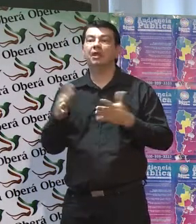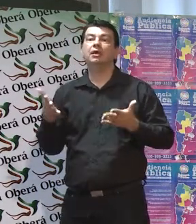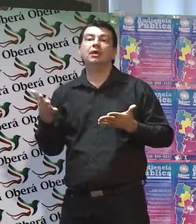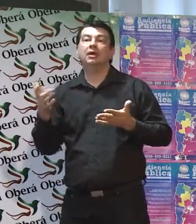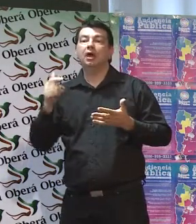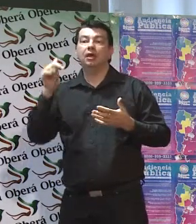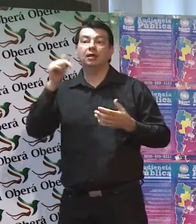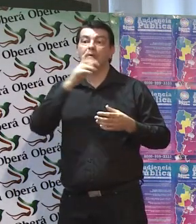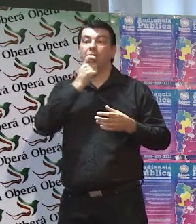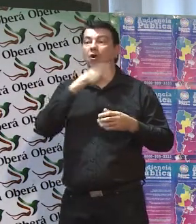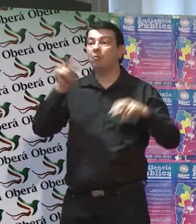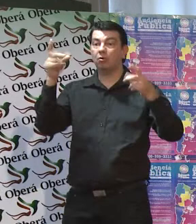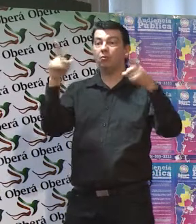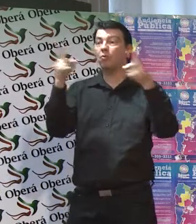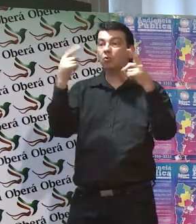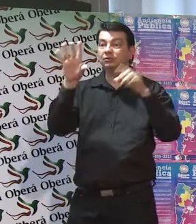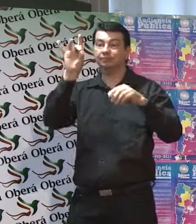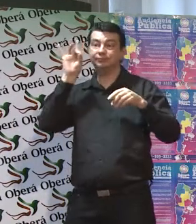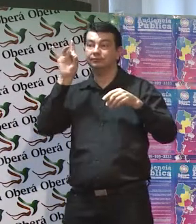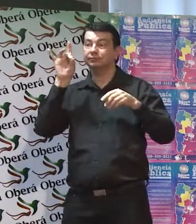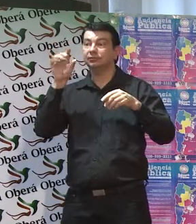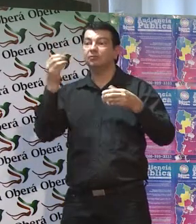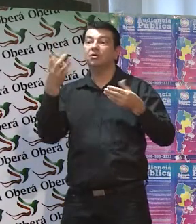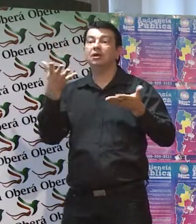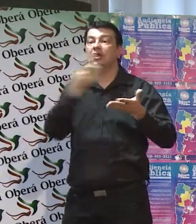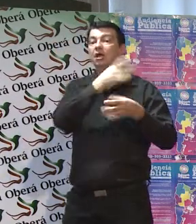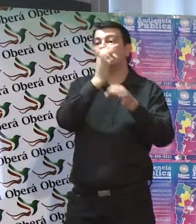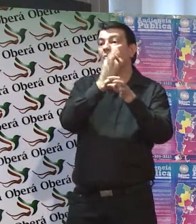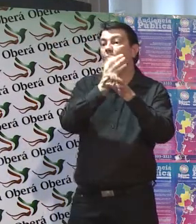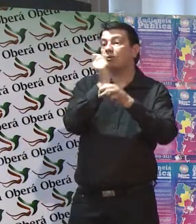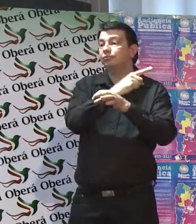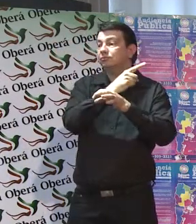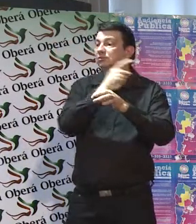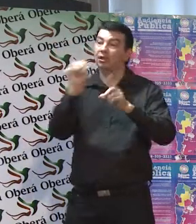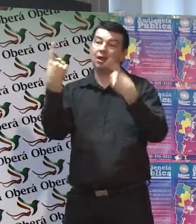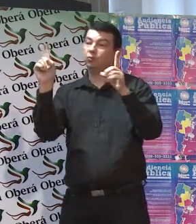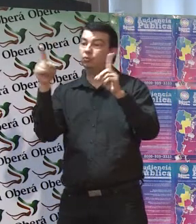Bueno, en este caso elegimos la música porque nuestro colegio está relacionado con eso